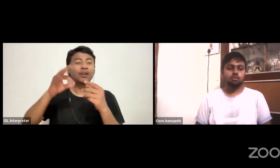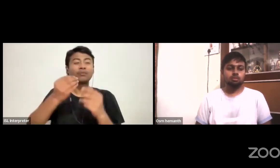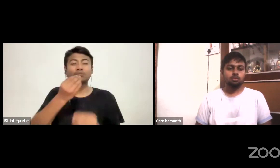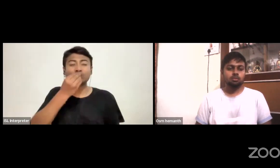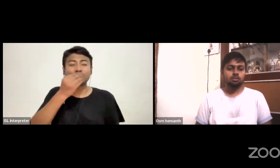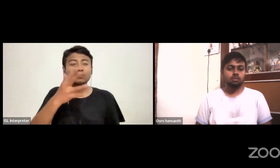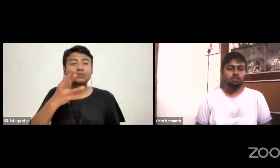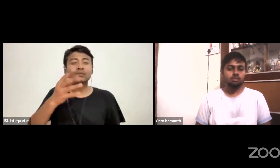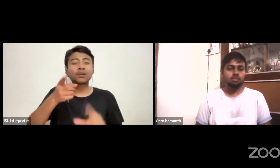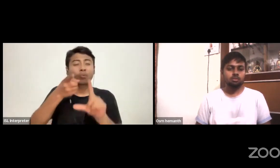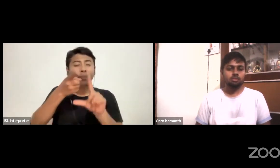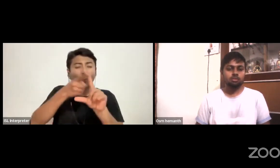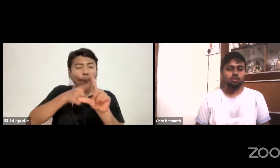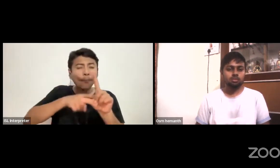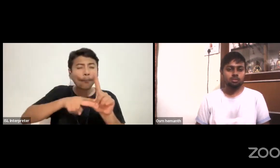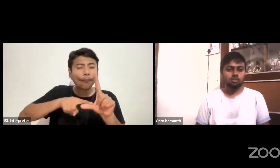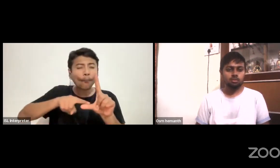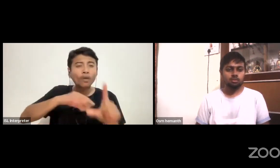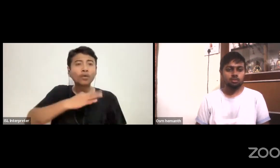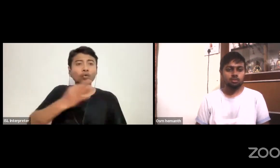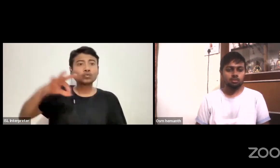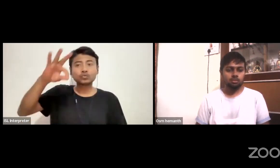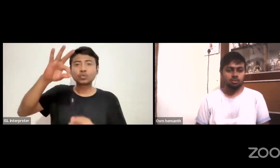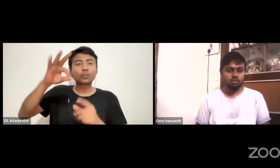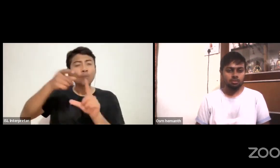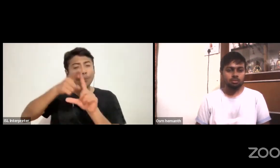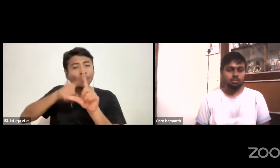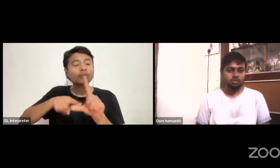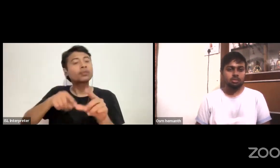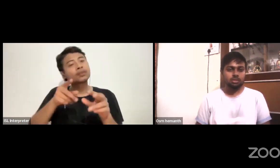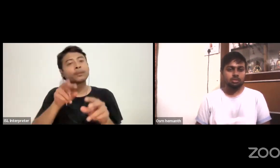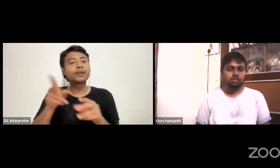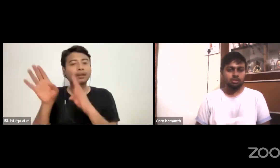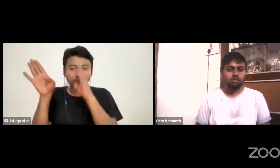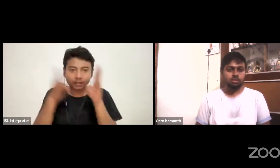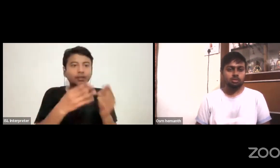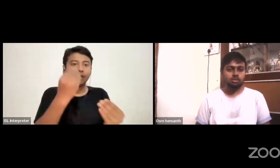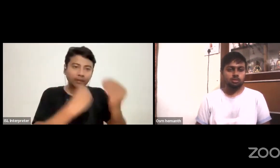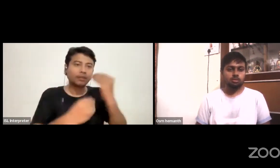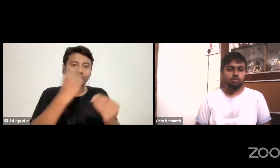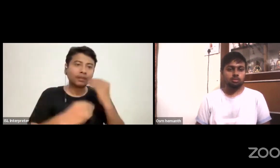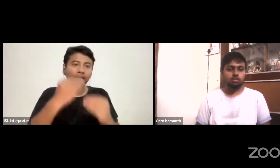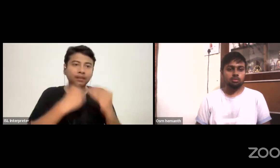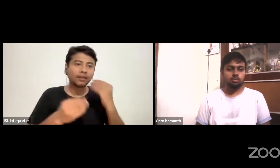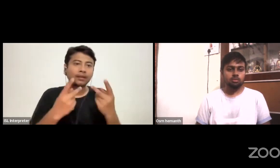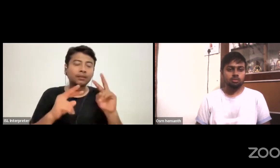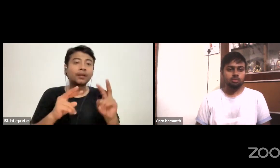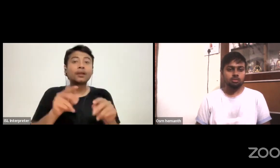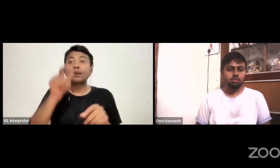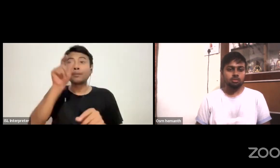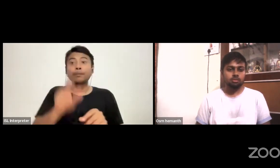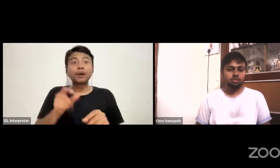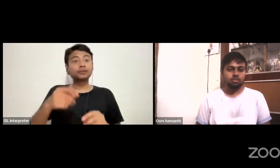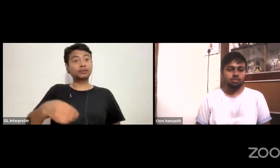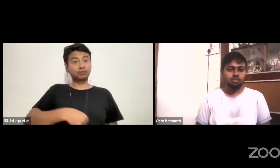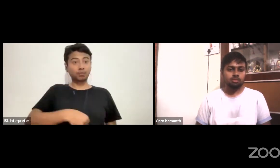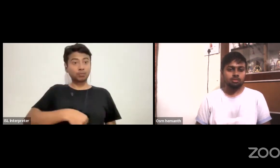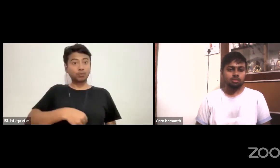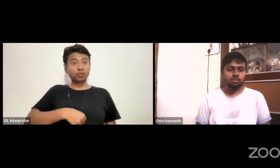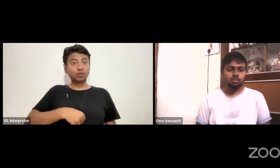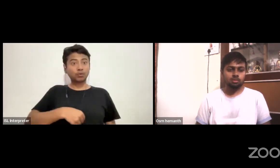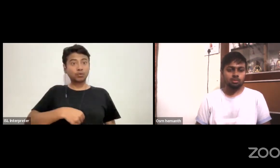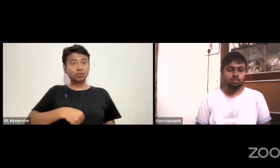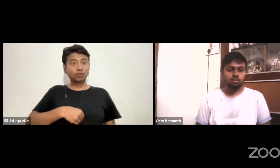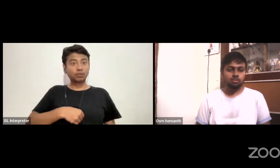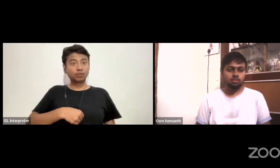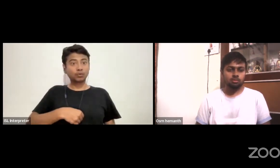क्या होगा, आपकी भूख तो मिटने से रही है ना। और भूखे आदमी को कभी सेटिस्फेक्शन होता है क्या? ये जो हमारा शरीर